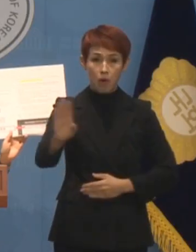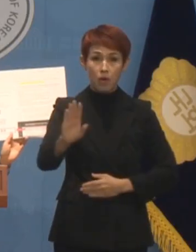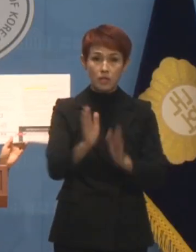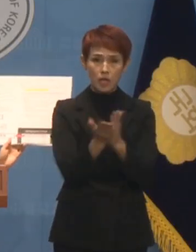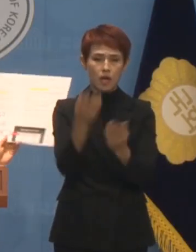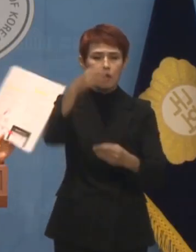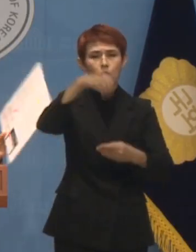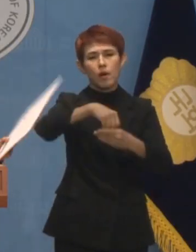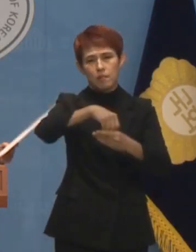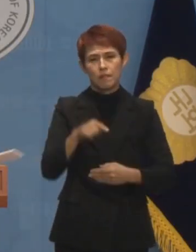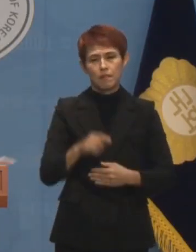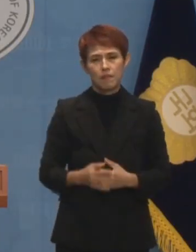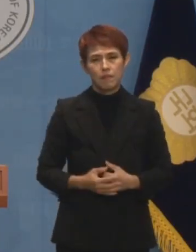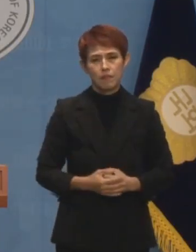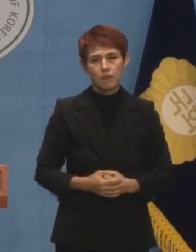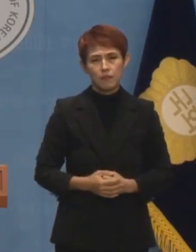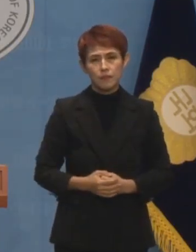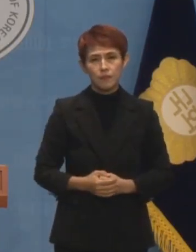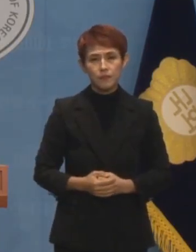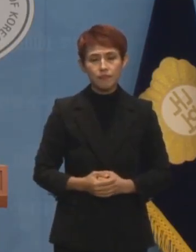폐기된 결과입니다.